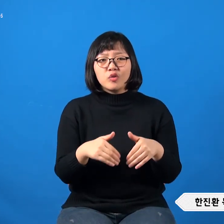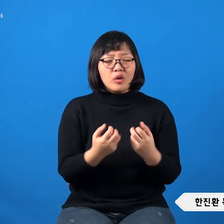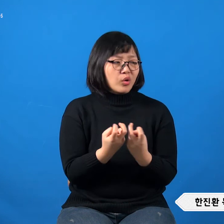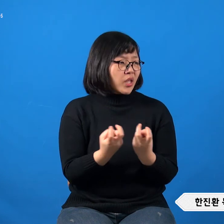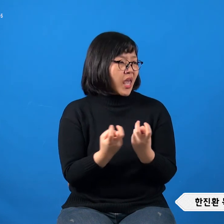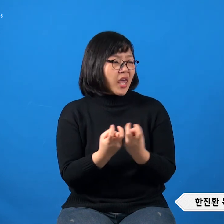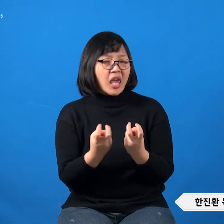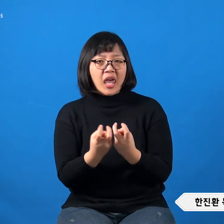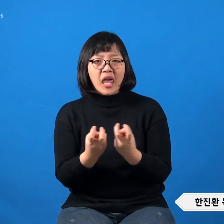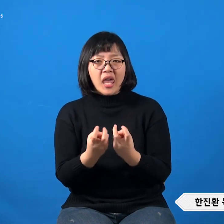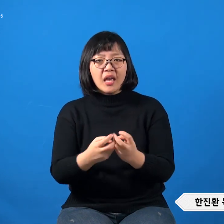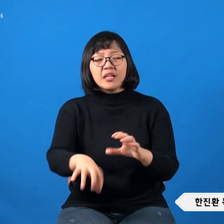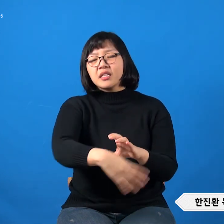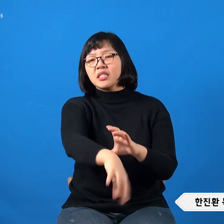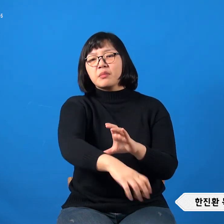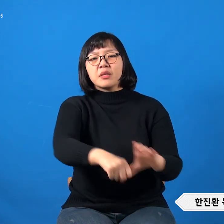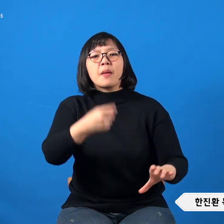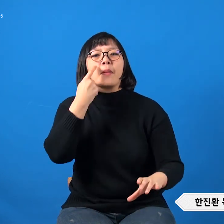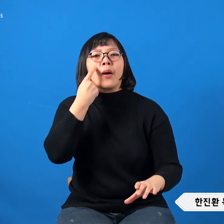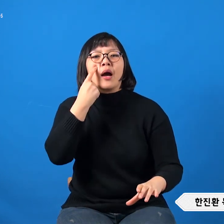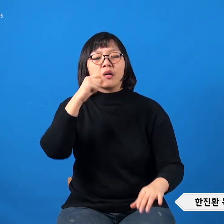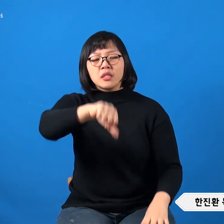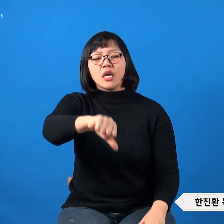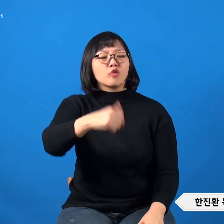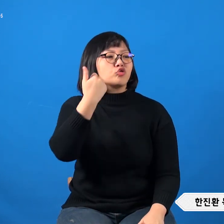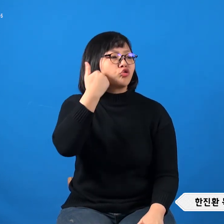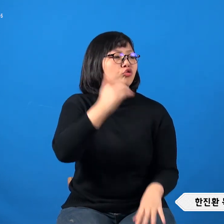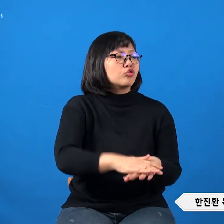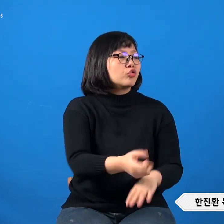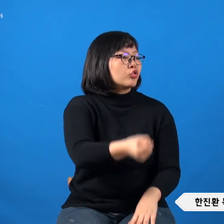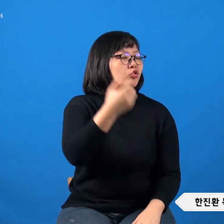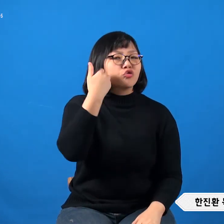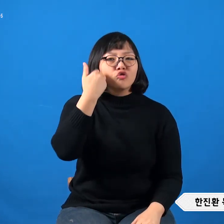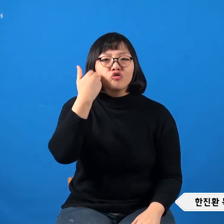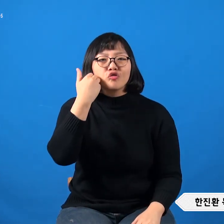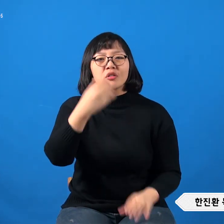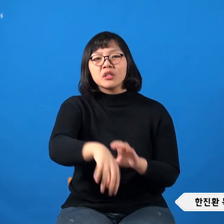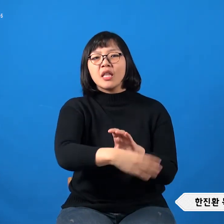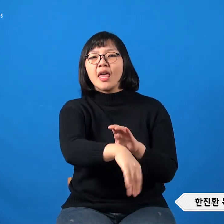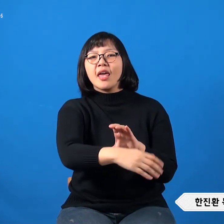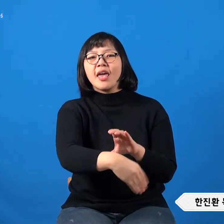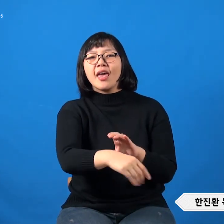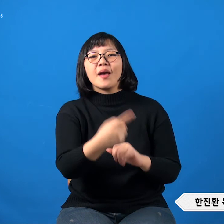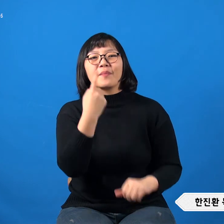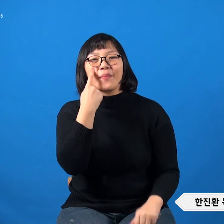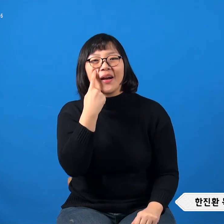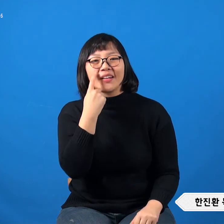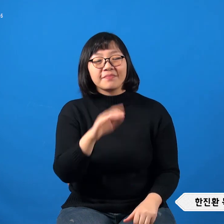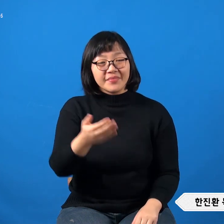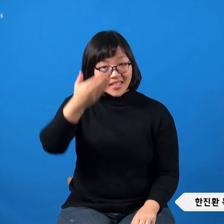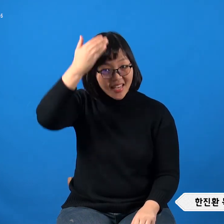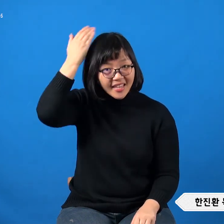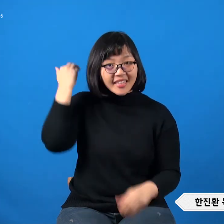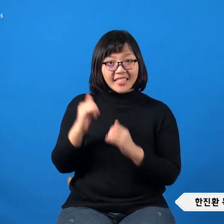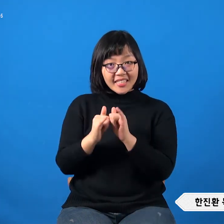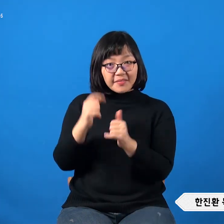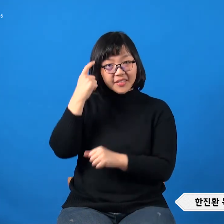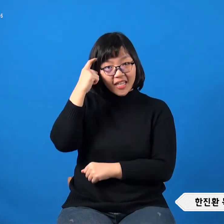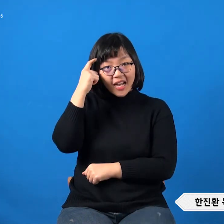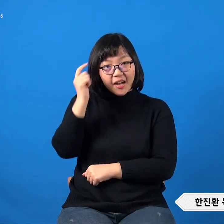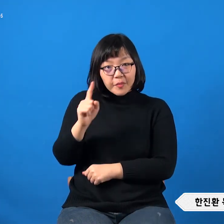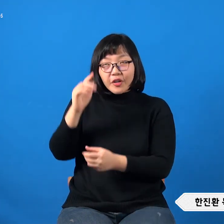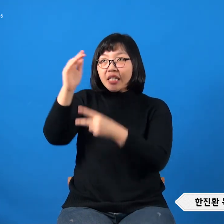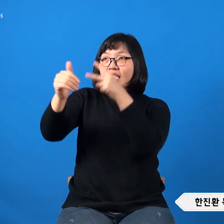재앙이 임했는지 한번 제비를 뽑아보자 했습니다. 고대인들은 신의 뜻을 알기 위해서 제비 뽑는